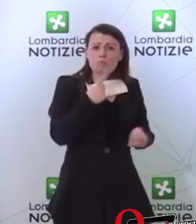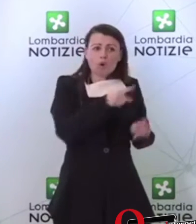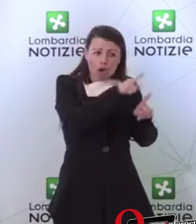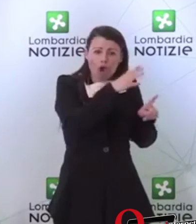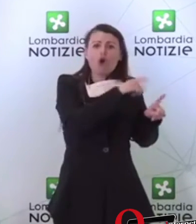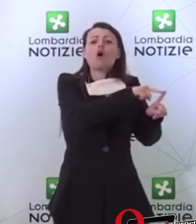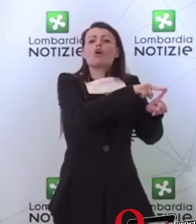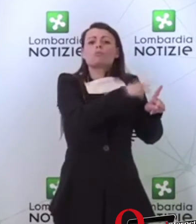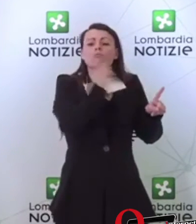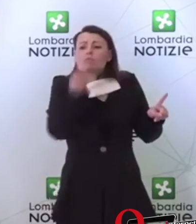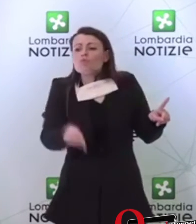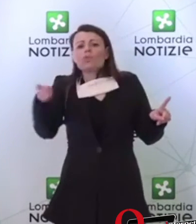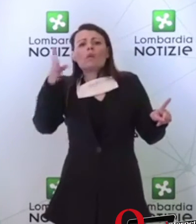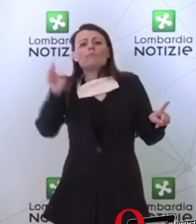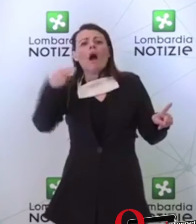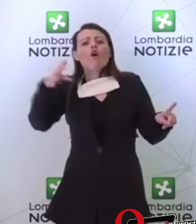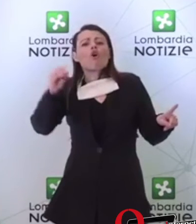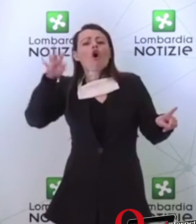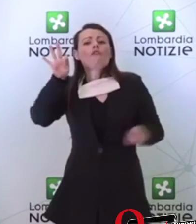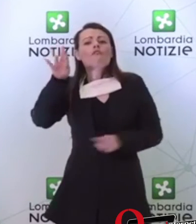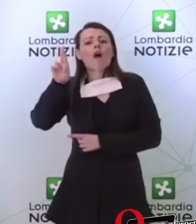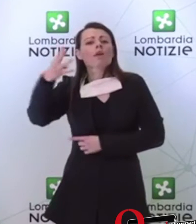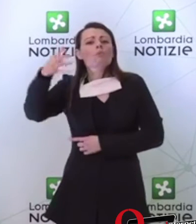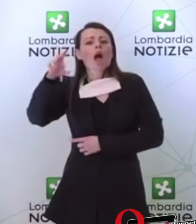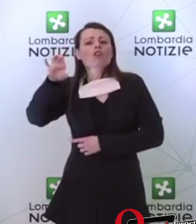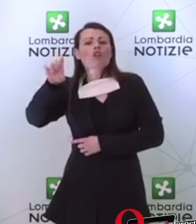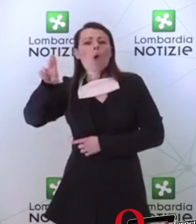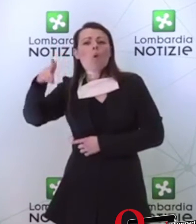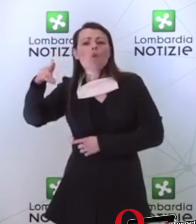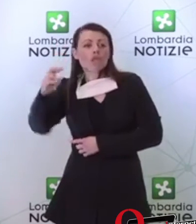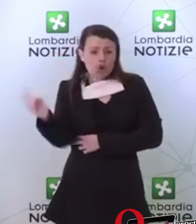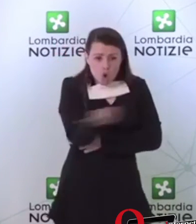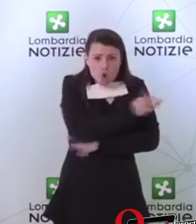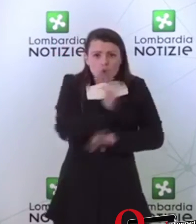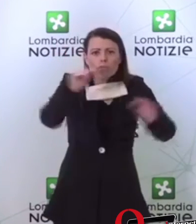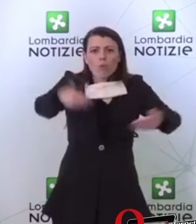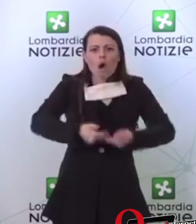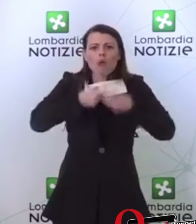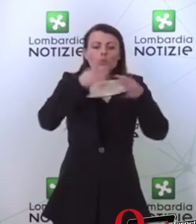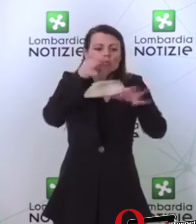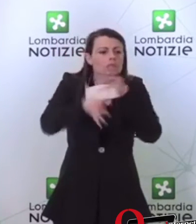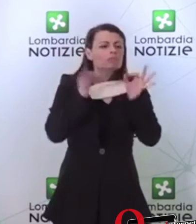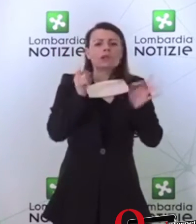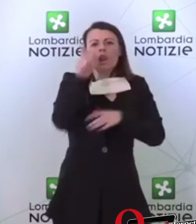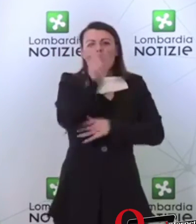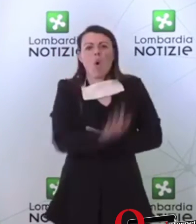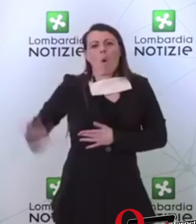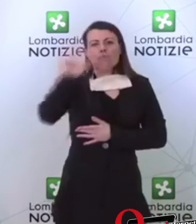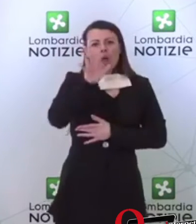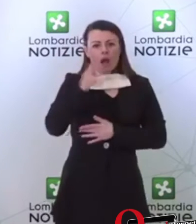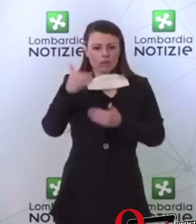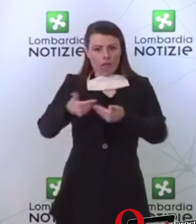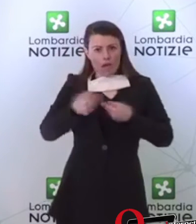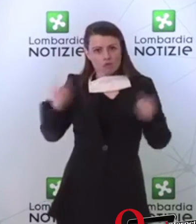banco farmaceutico dimostra nei confronti di questa emergenza, nei confronti della regione Lombardia, quindi grazie a